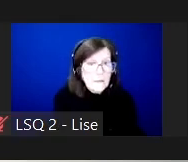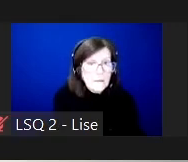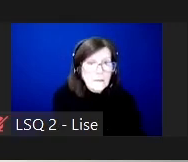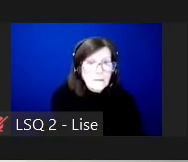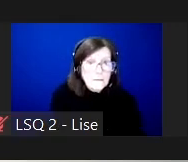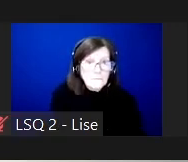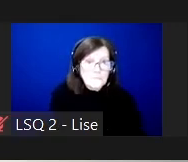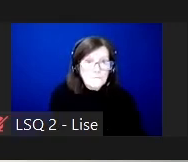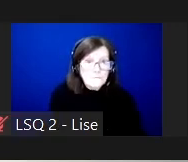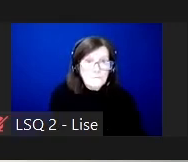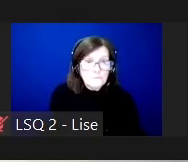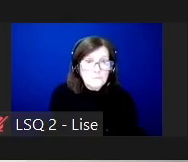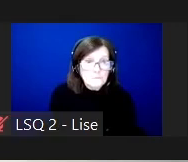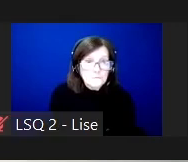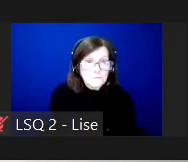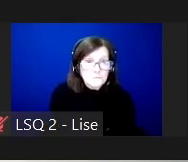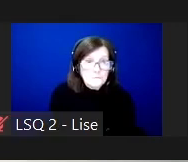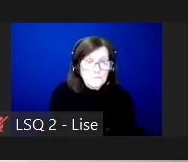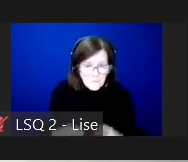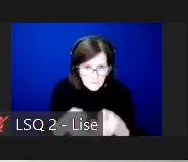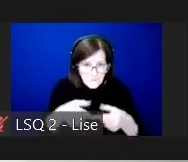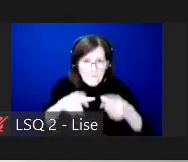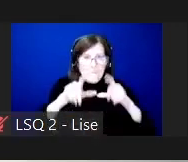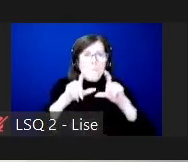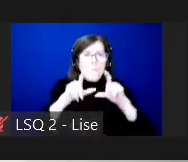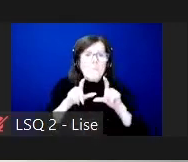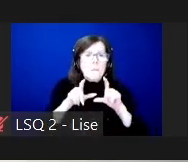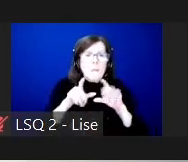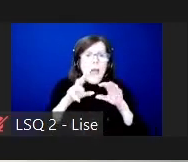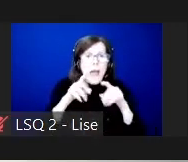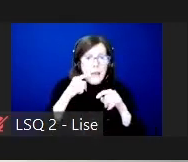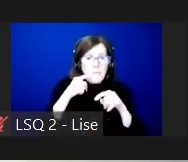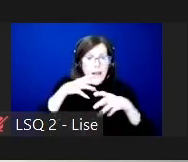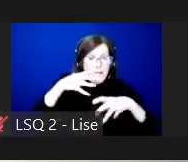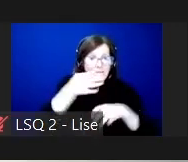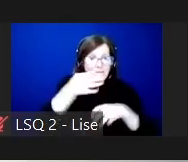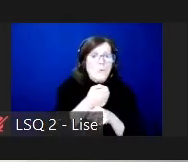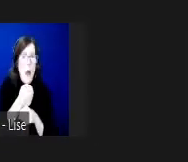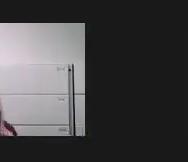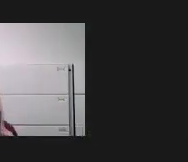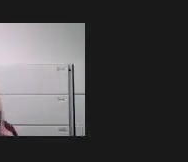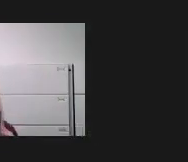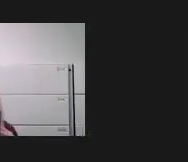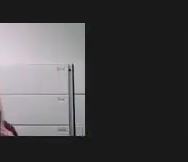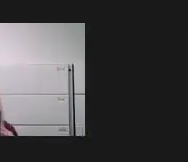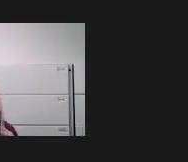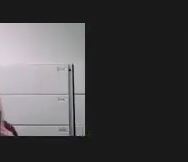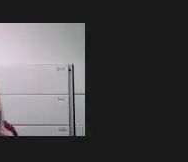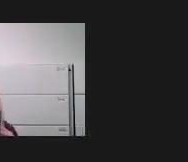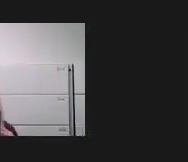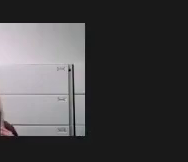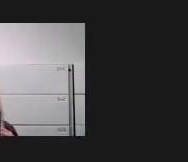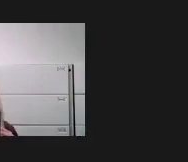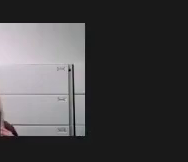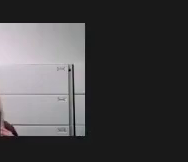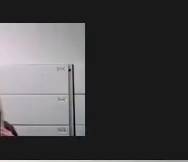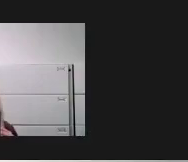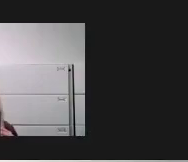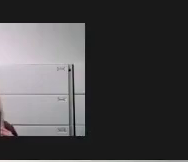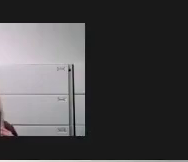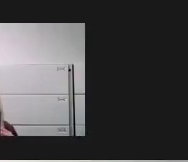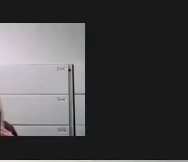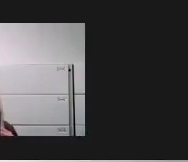gamin parlerait sans arrêt de la victoire de Newt Gingrich en Géorgie. Étonnamment, l'une des conséquences de